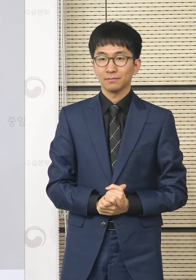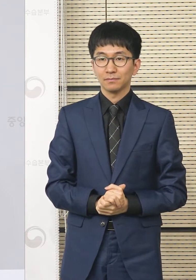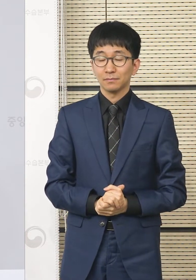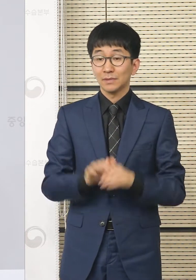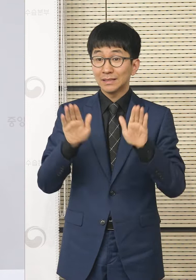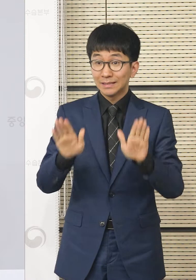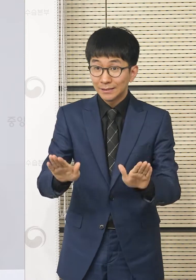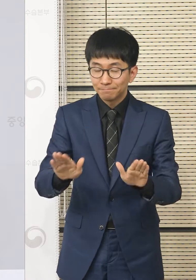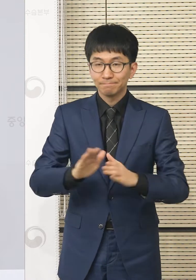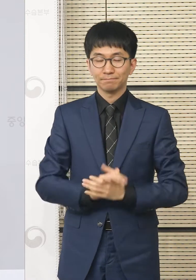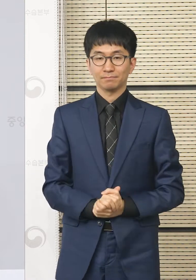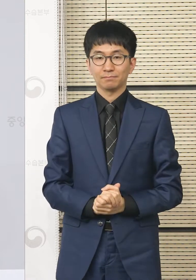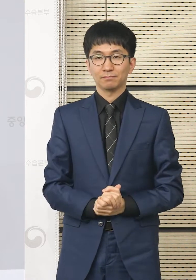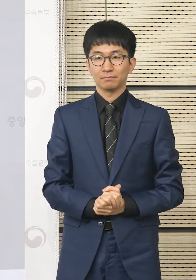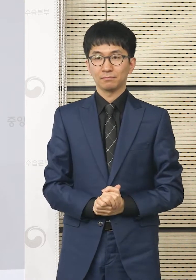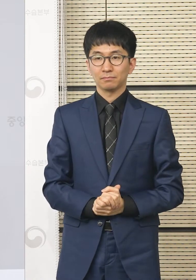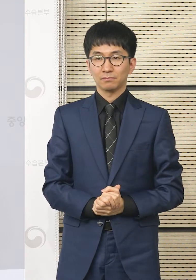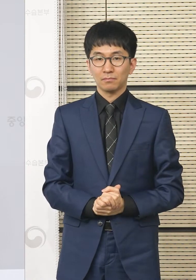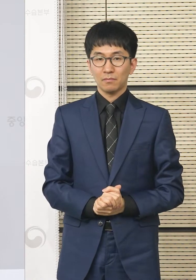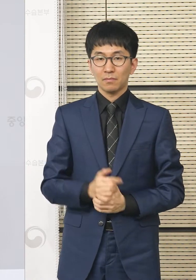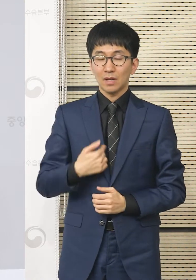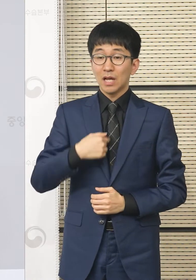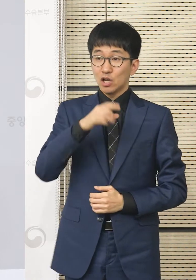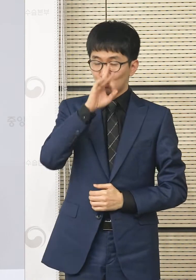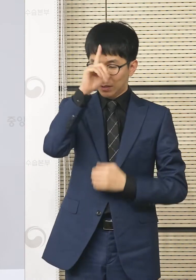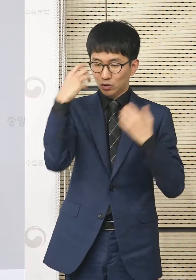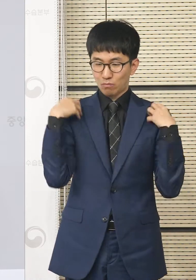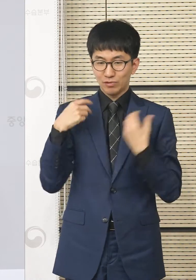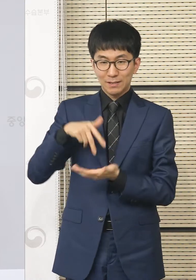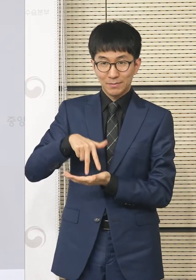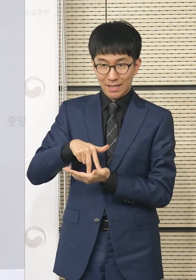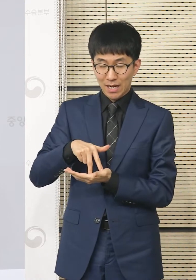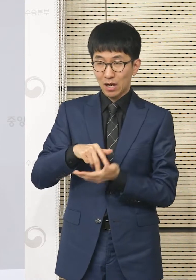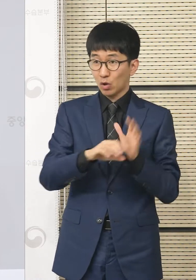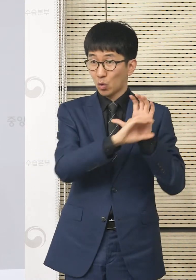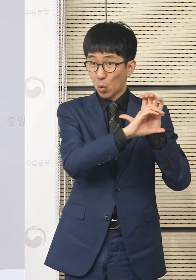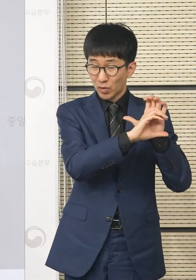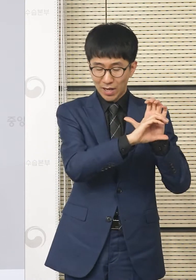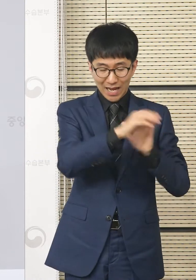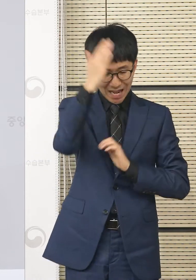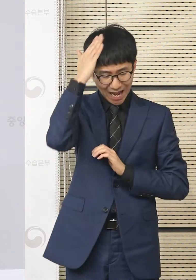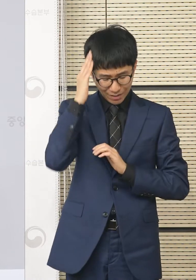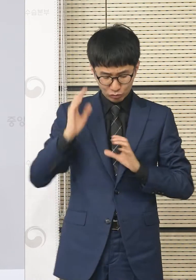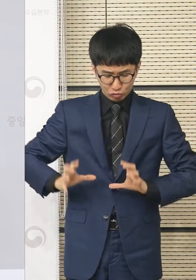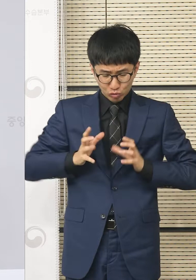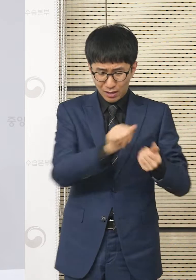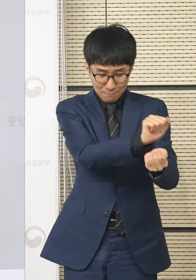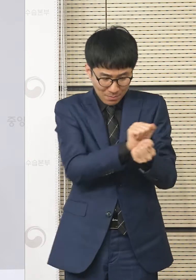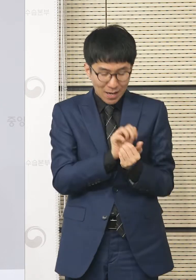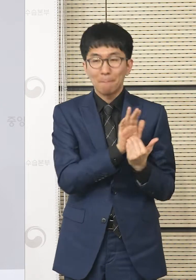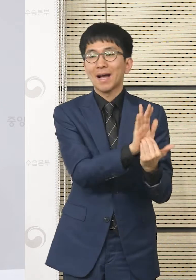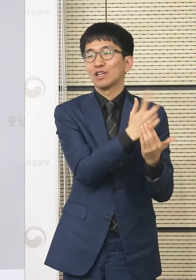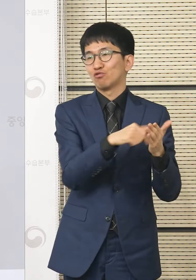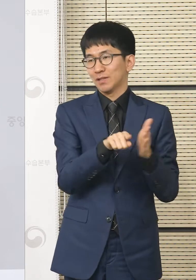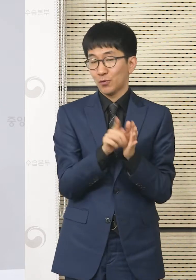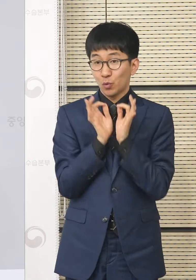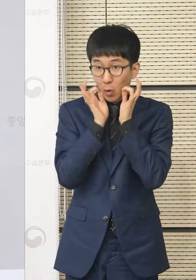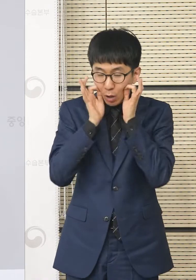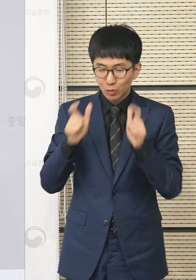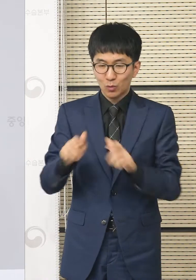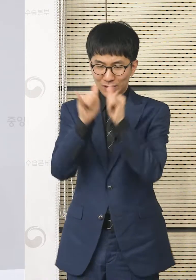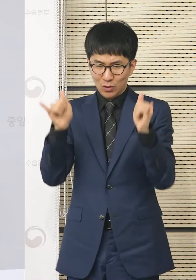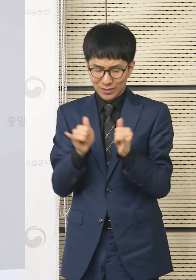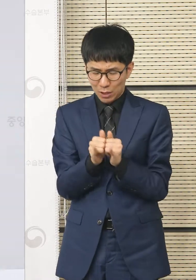되었습니다. 현재는 방역 당국의 통제하에 코로나19의 국내 유입을 막고